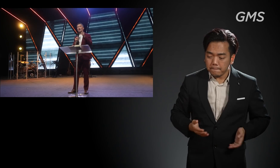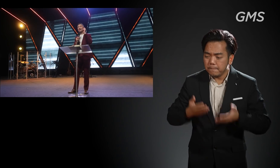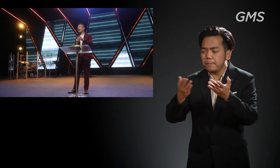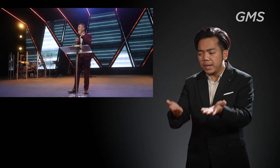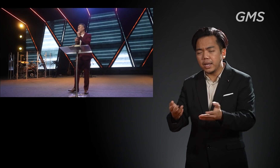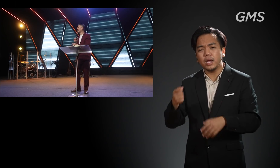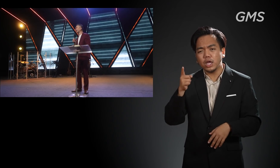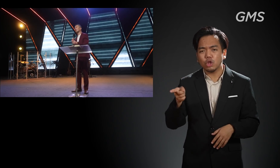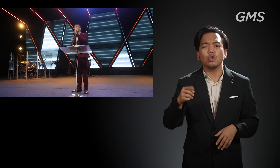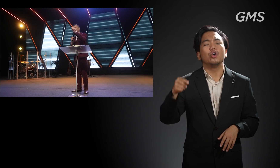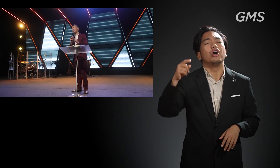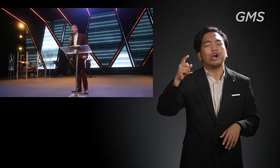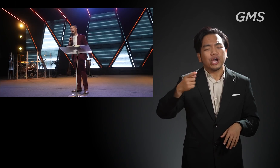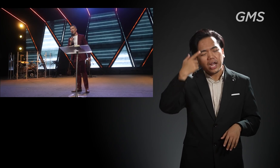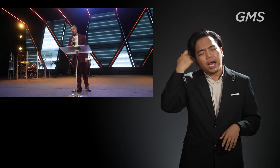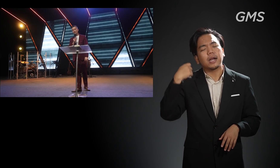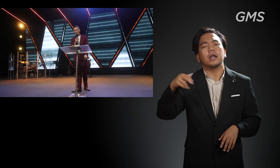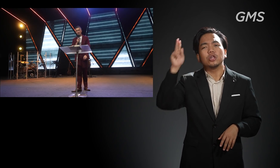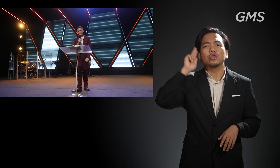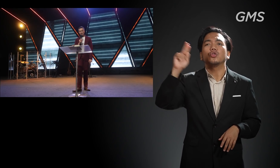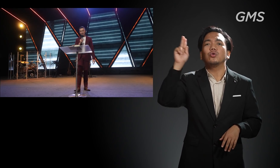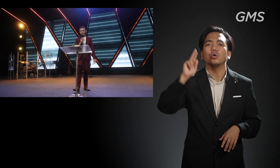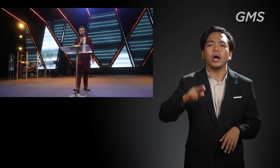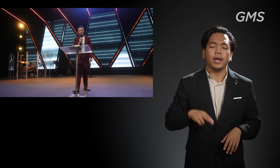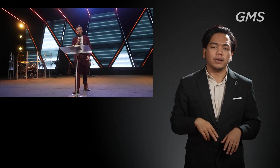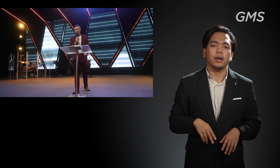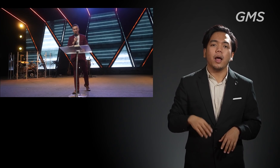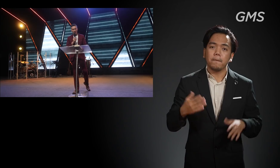di situ segala pemberian kita itu hanyalah pengembalian.